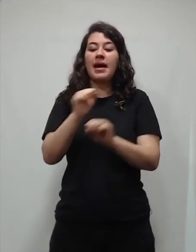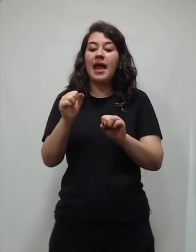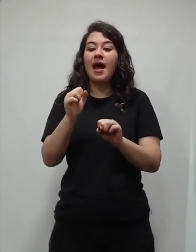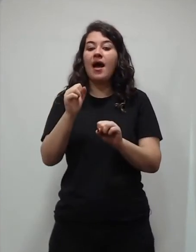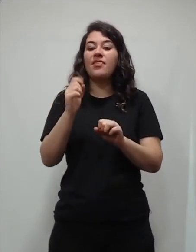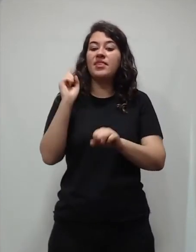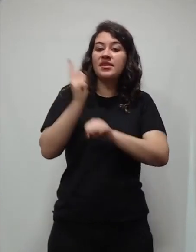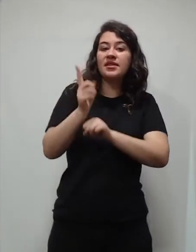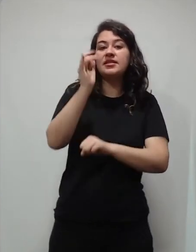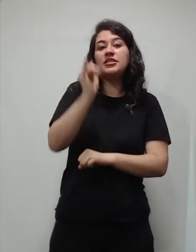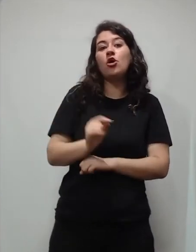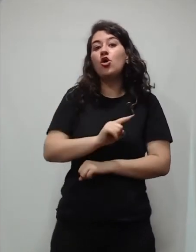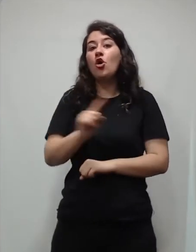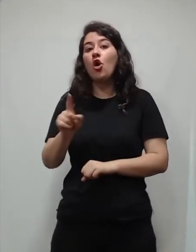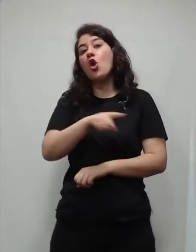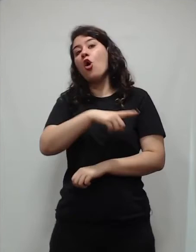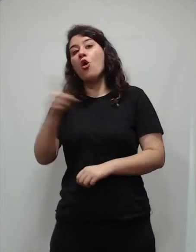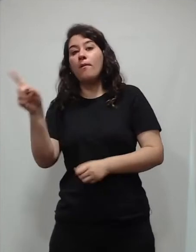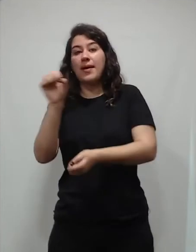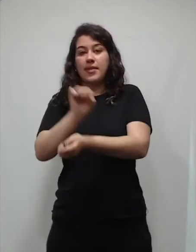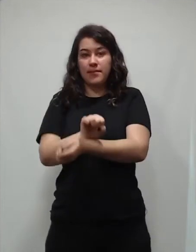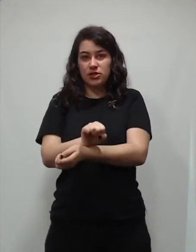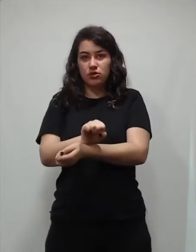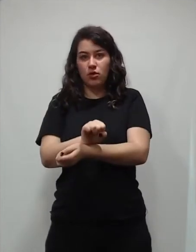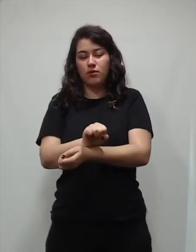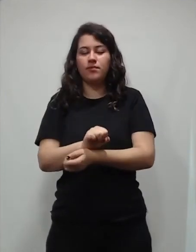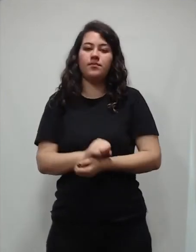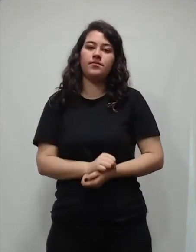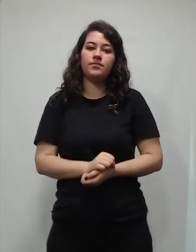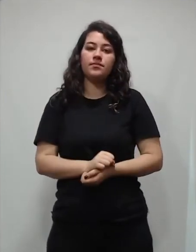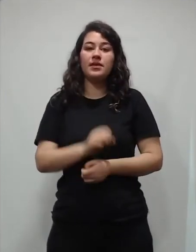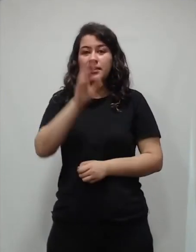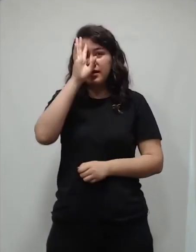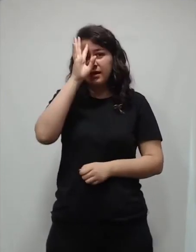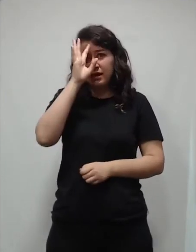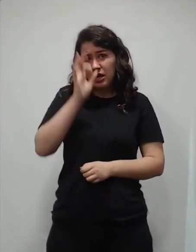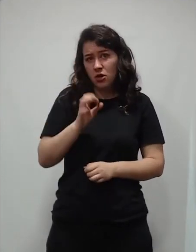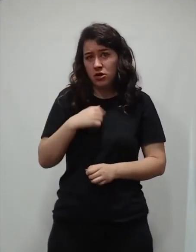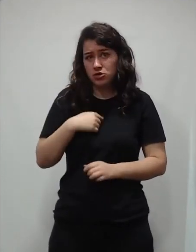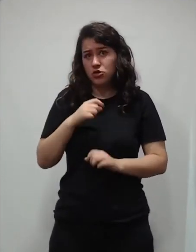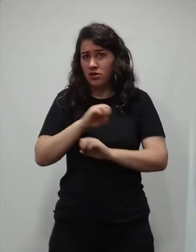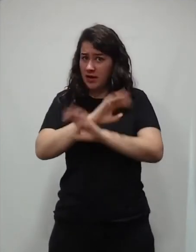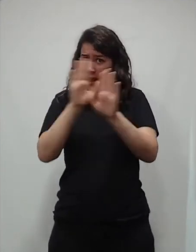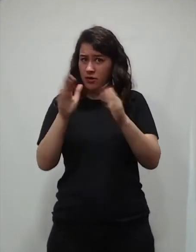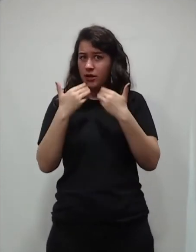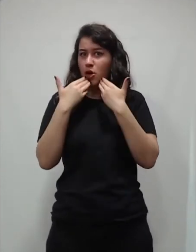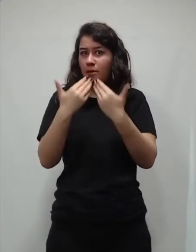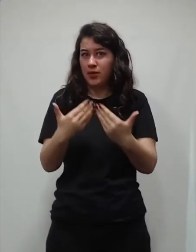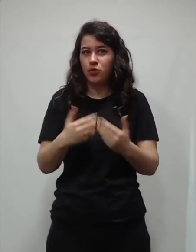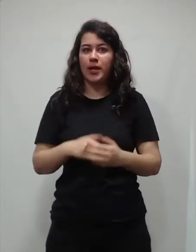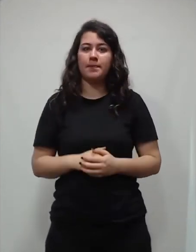privarla de libertad, de su libertad? Creo haber sido claro